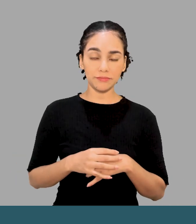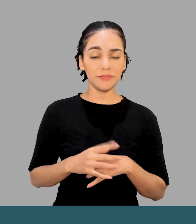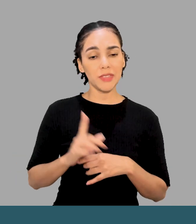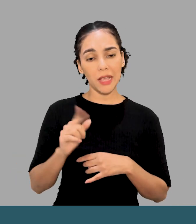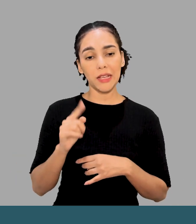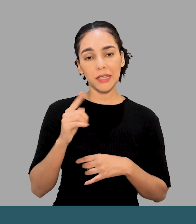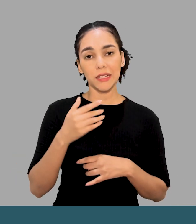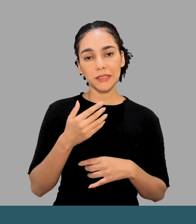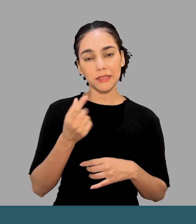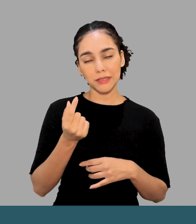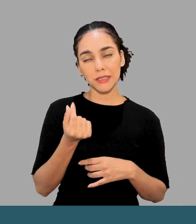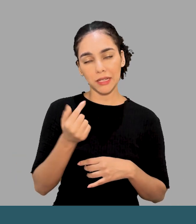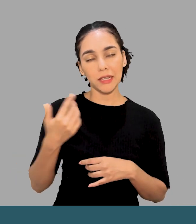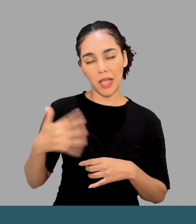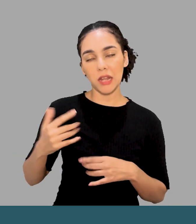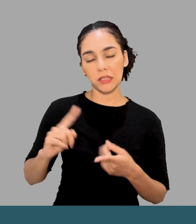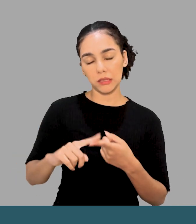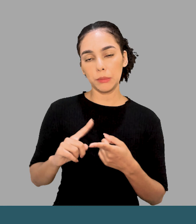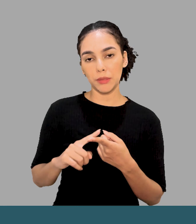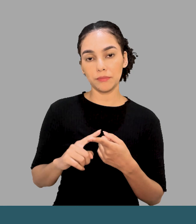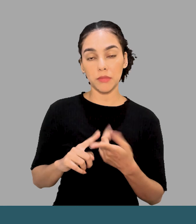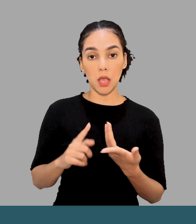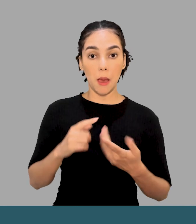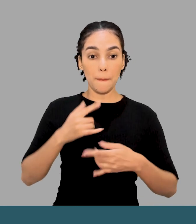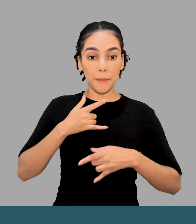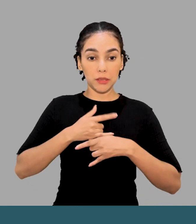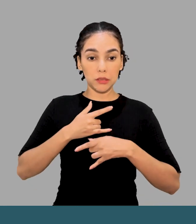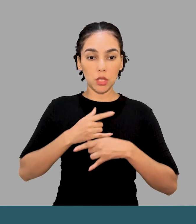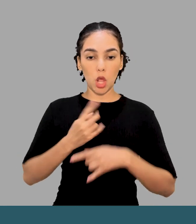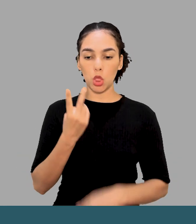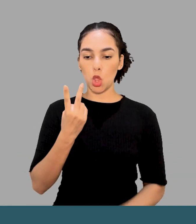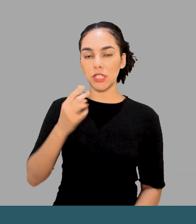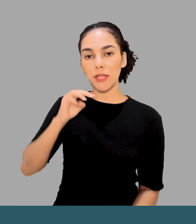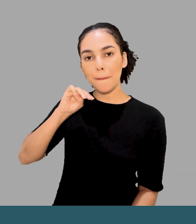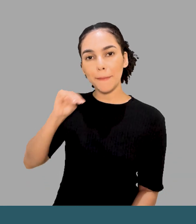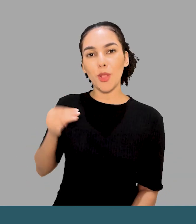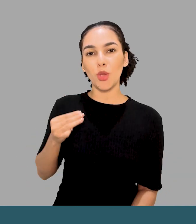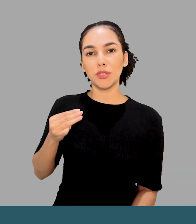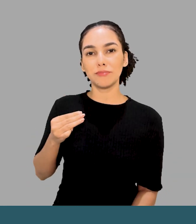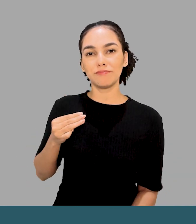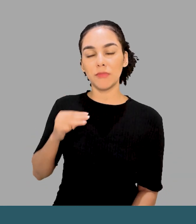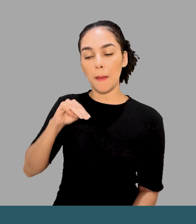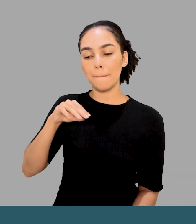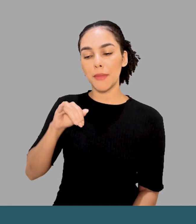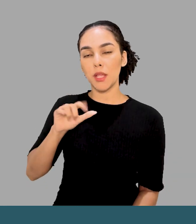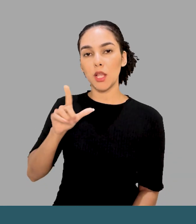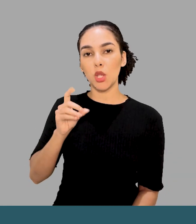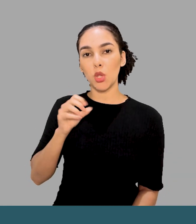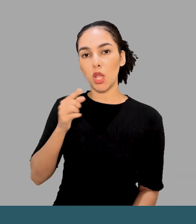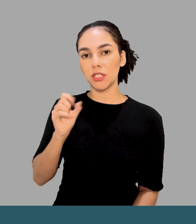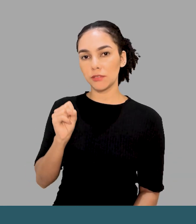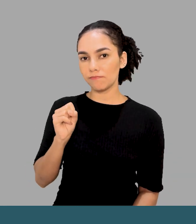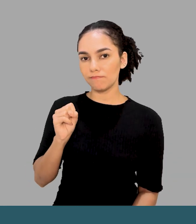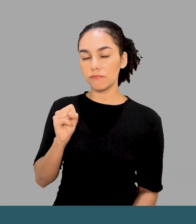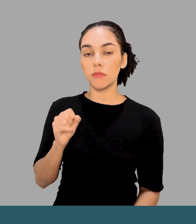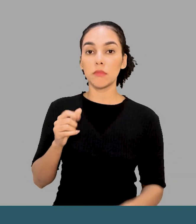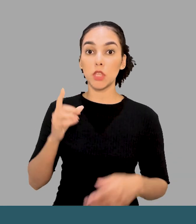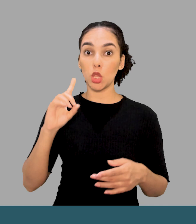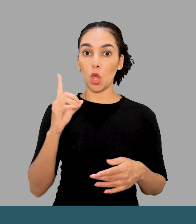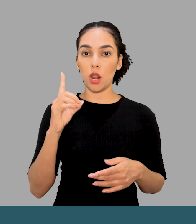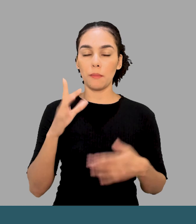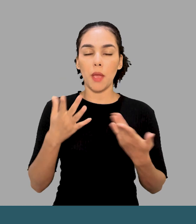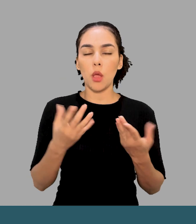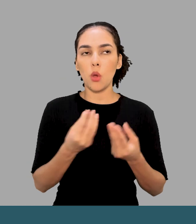cara. Para atrofia muscular espinhal, $2 milhões. Mas quanto que custou o primeiro sequenciamento